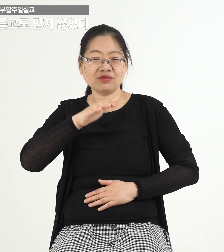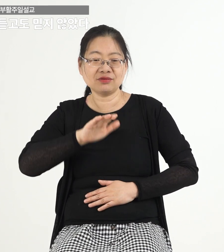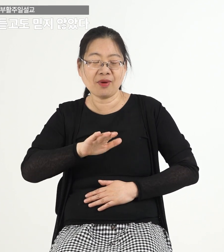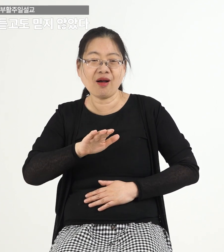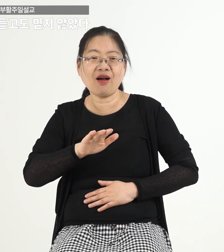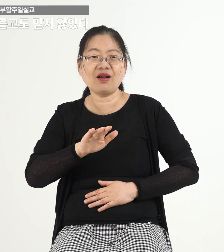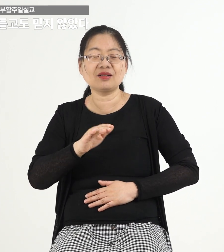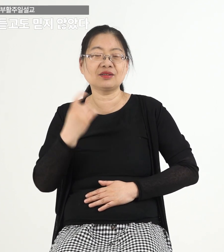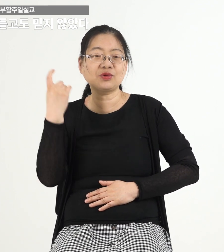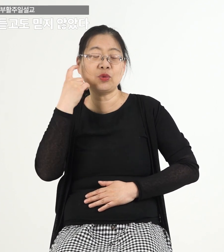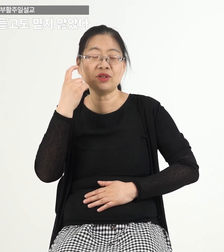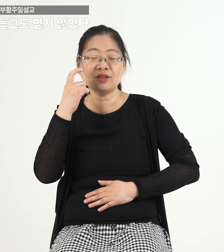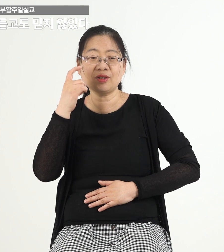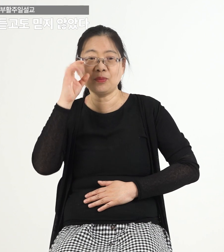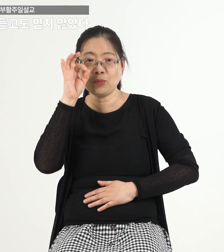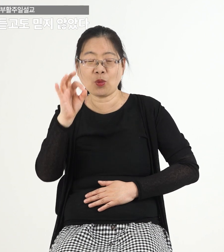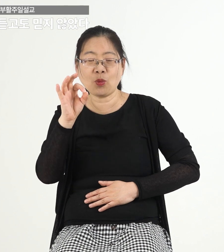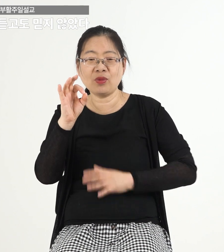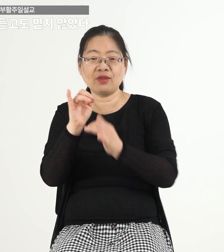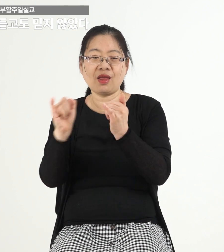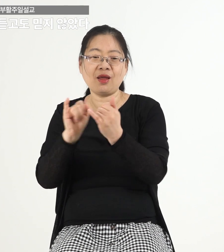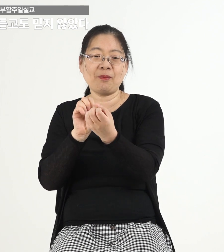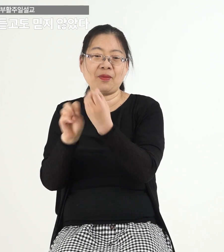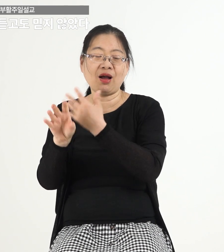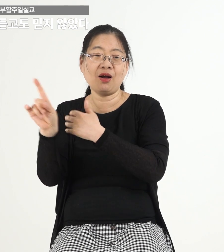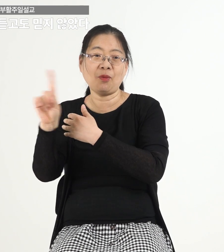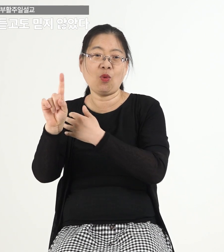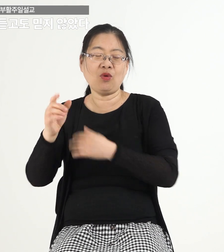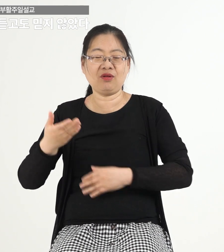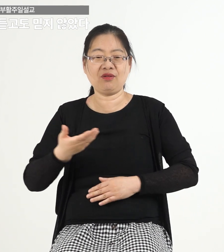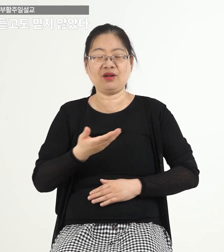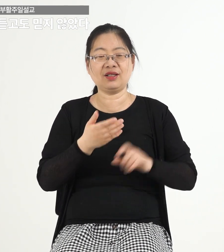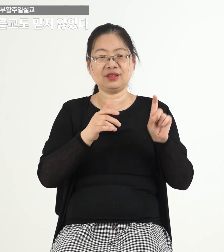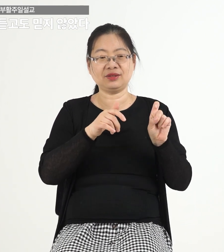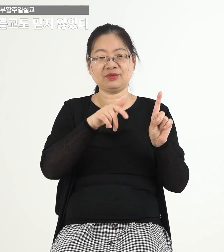한번 보십시다. 11절. 그들은